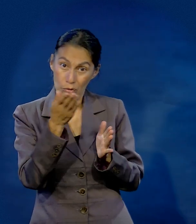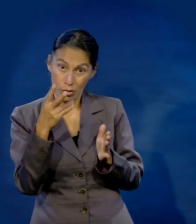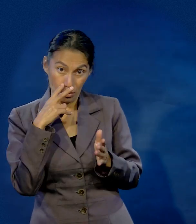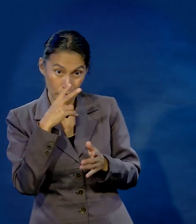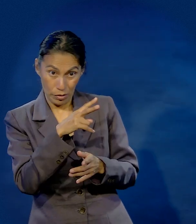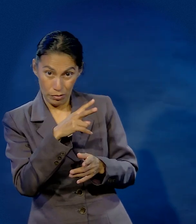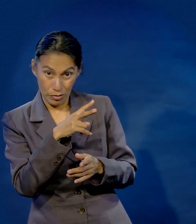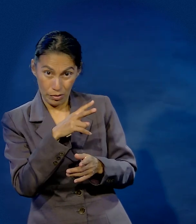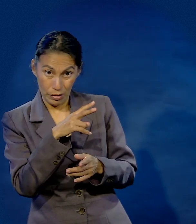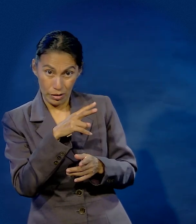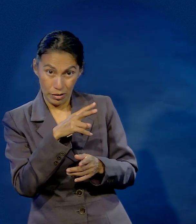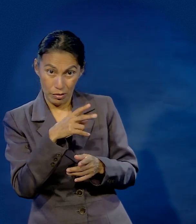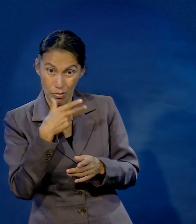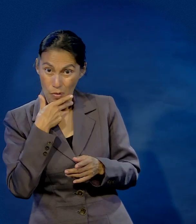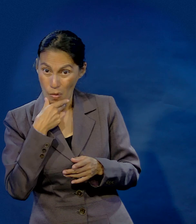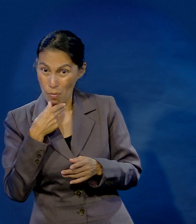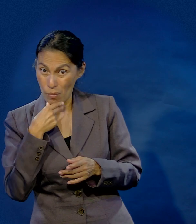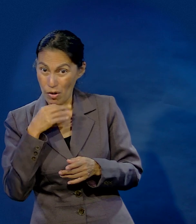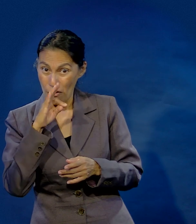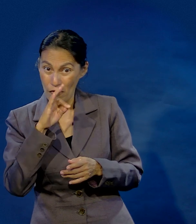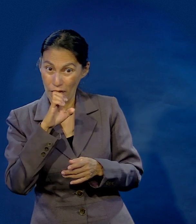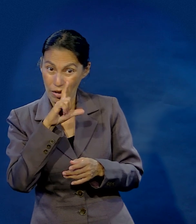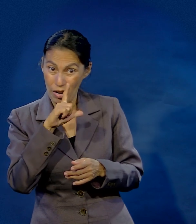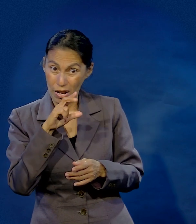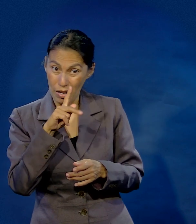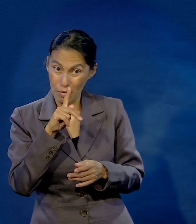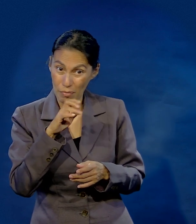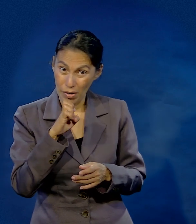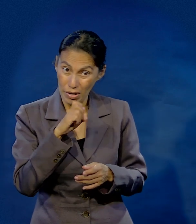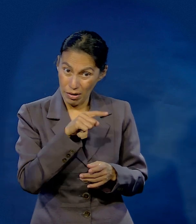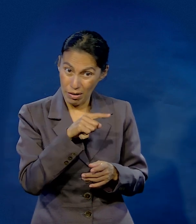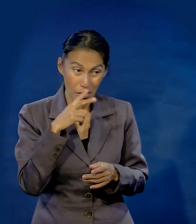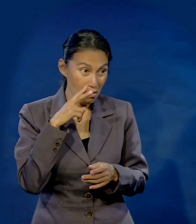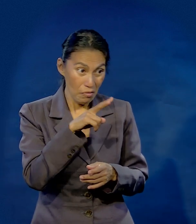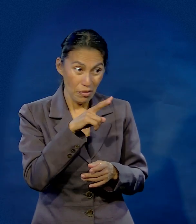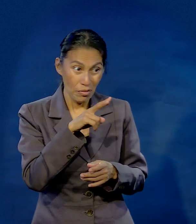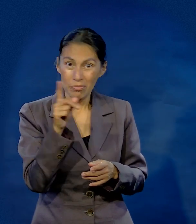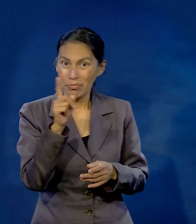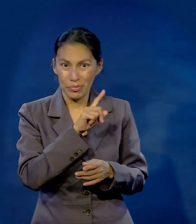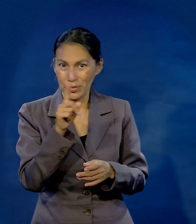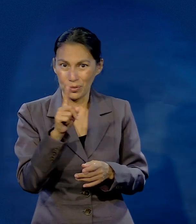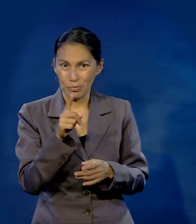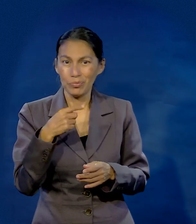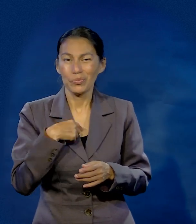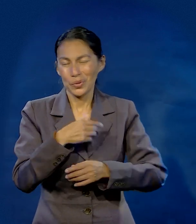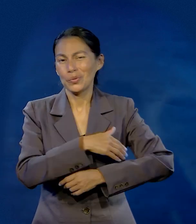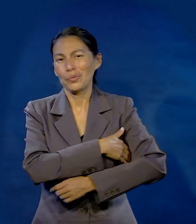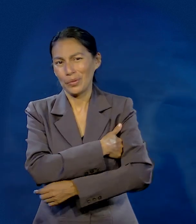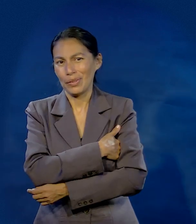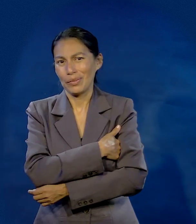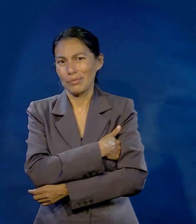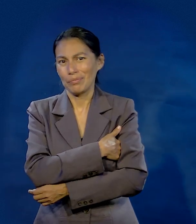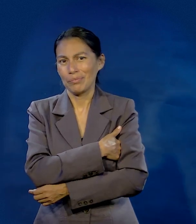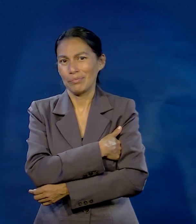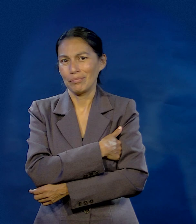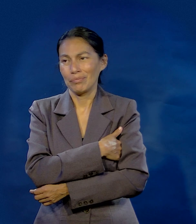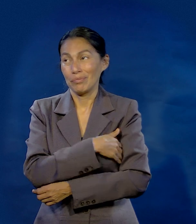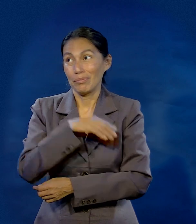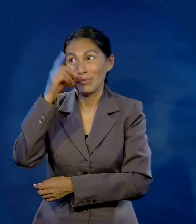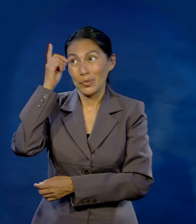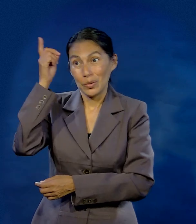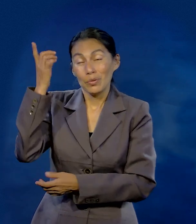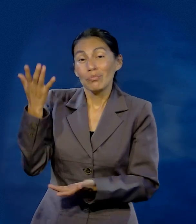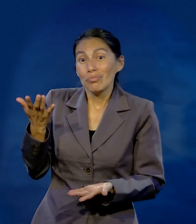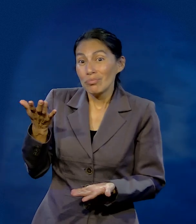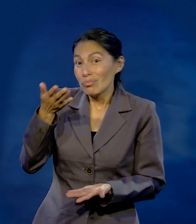Pues aquí buscando a Don Felipe no supo vecino no supe qué Don Felipe falleció hace